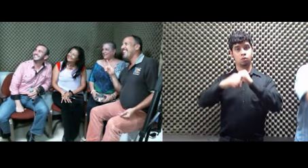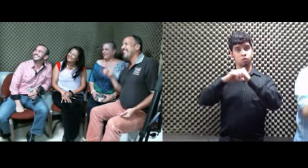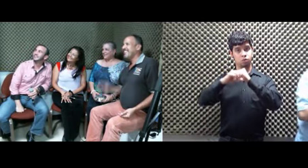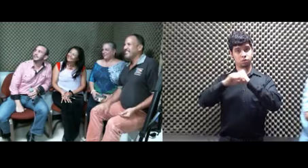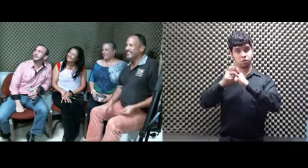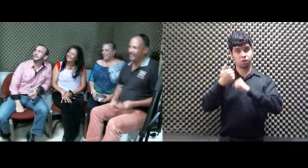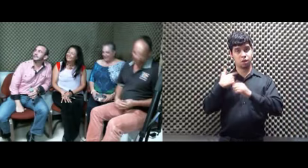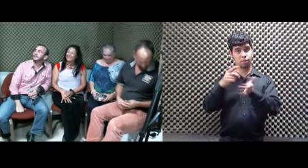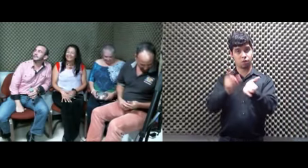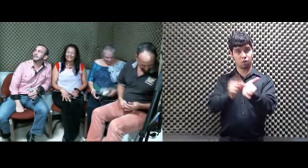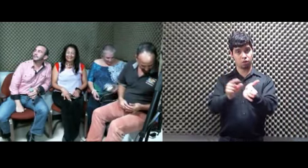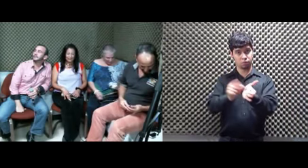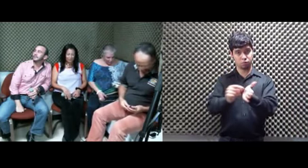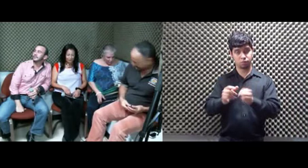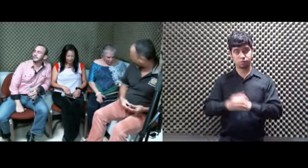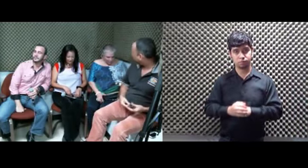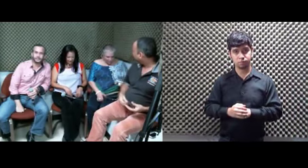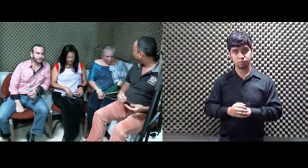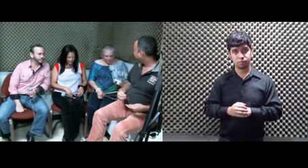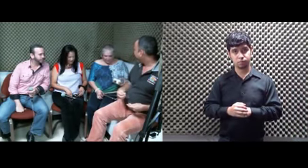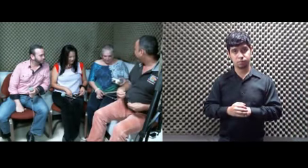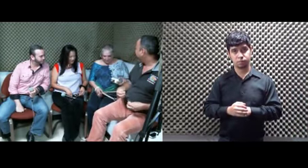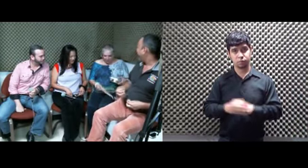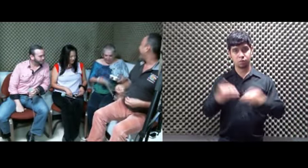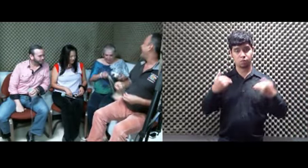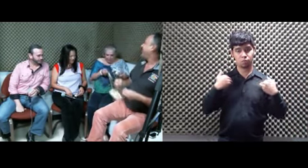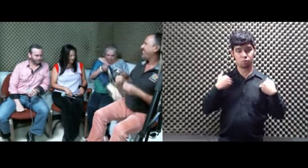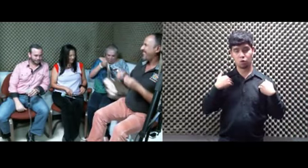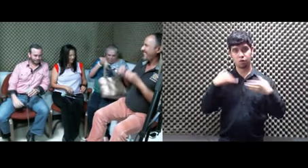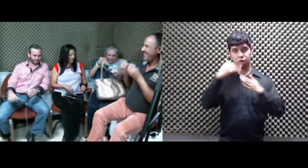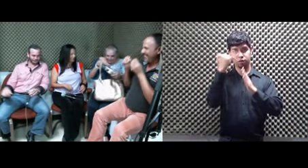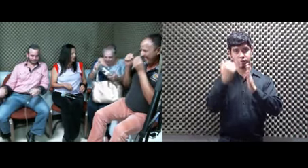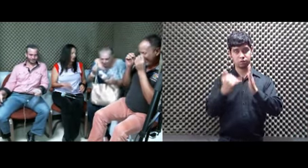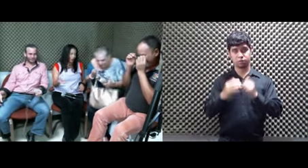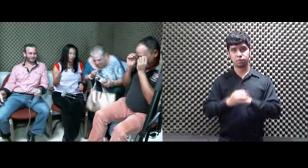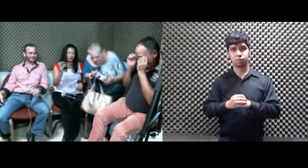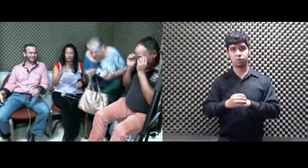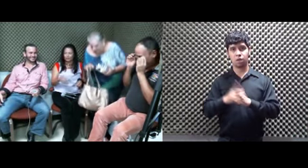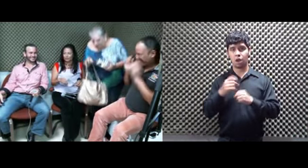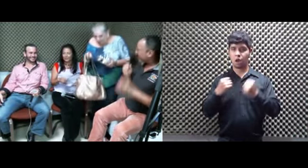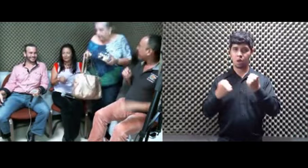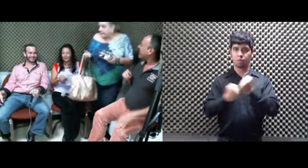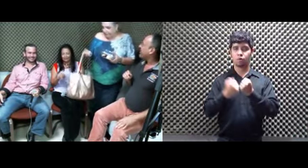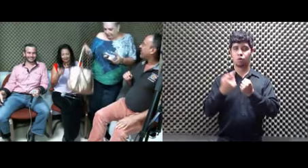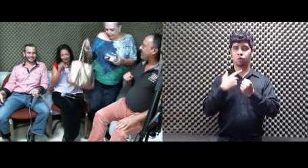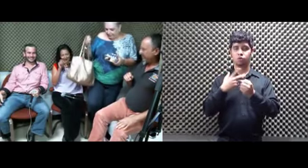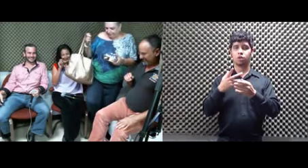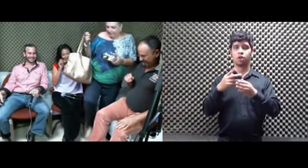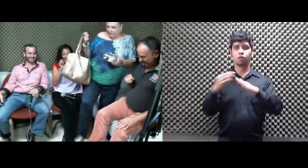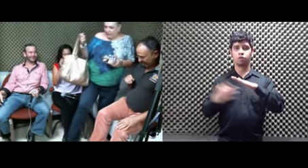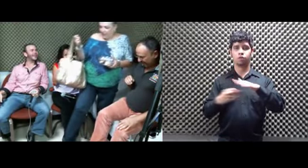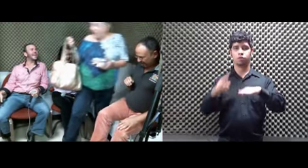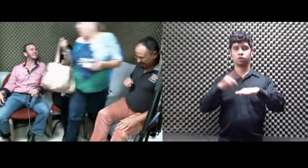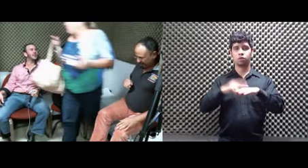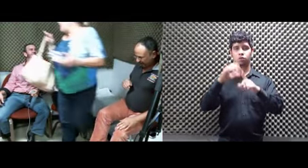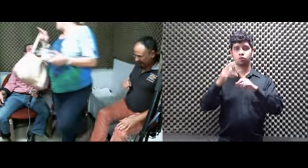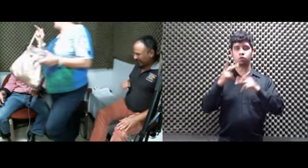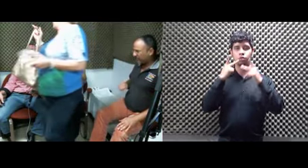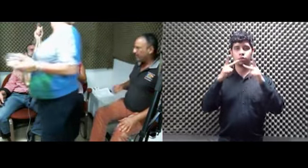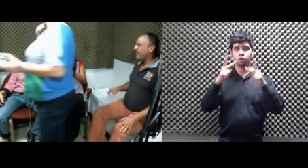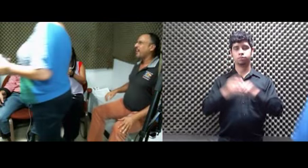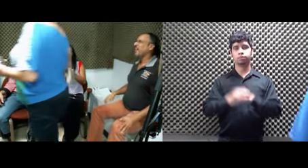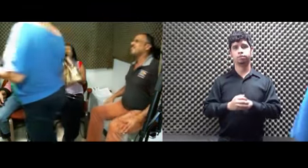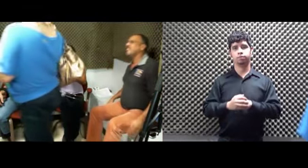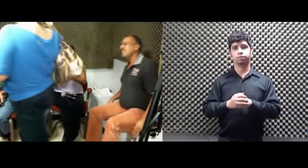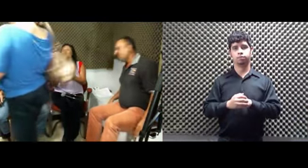publicidad, periodismo, moda y diseño. Apoya a la Fundación Nacional para la Cultura Popular para que prevalezca